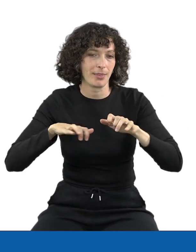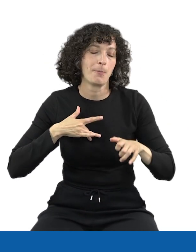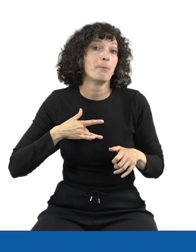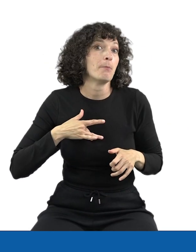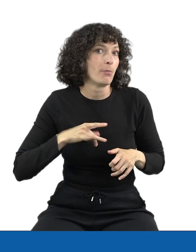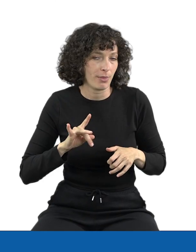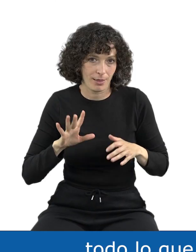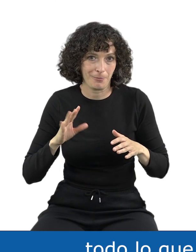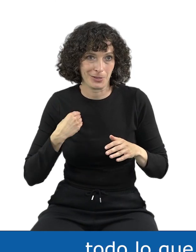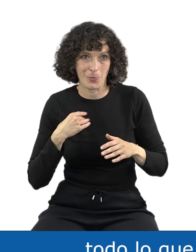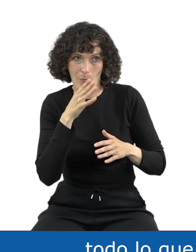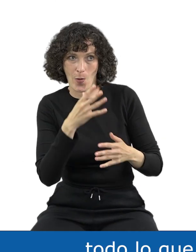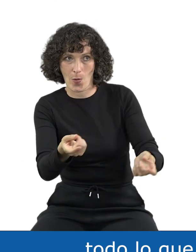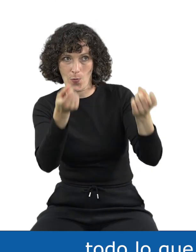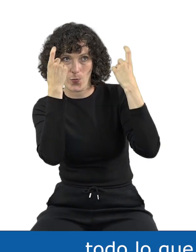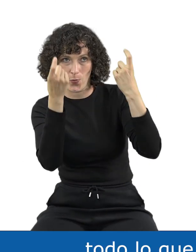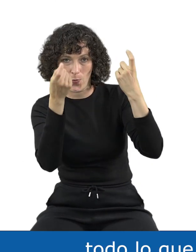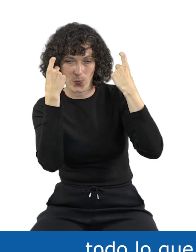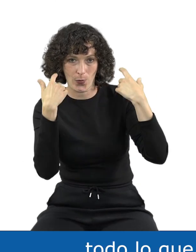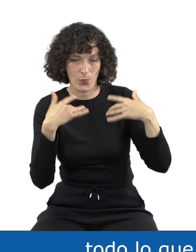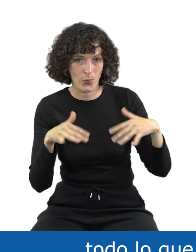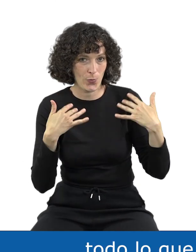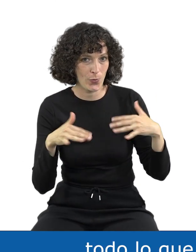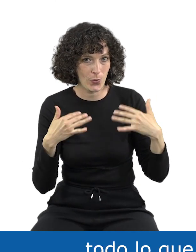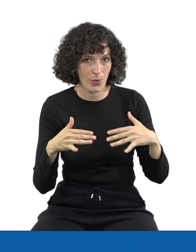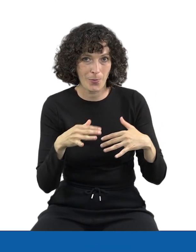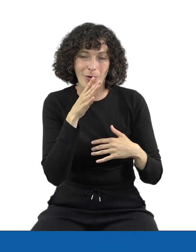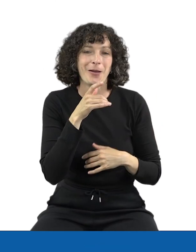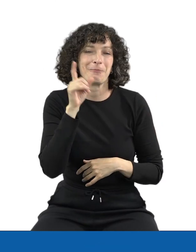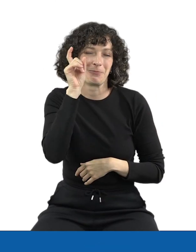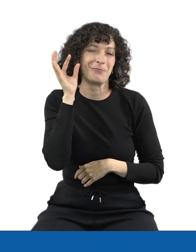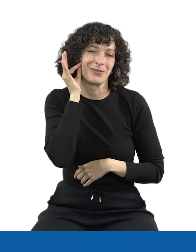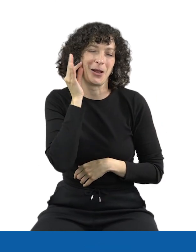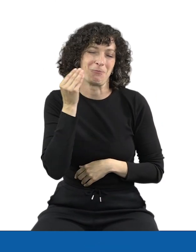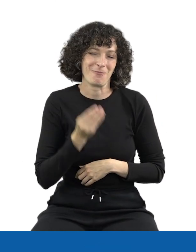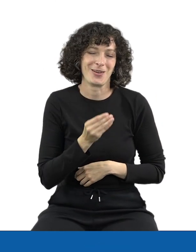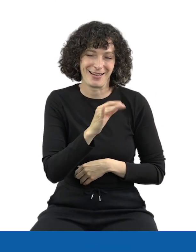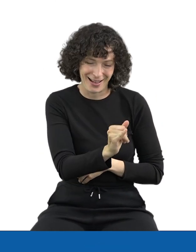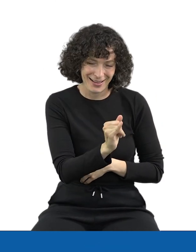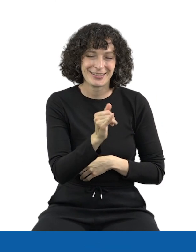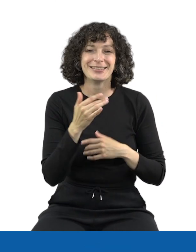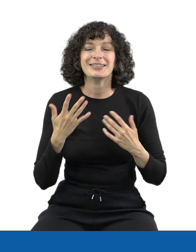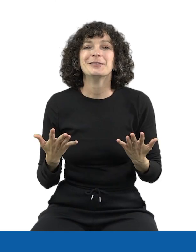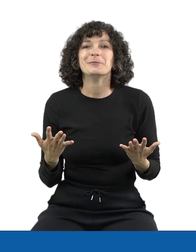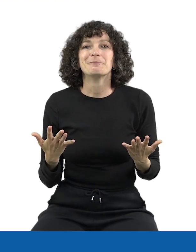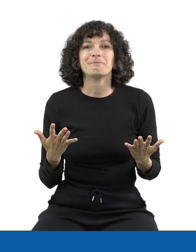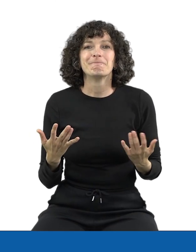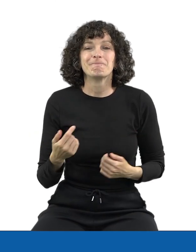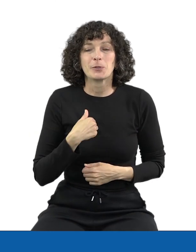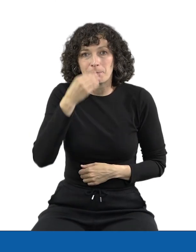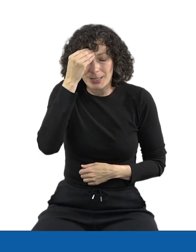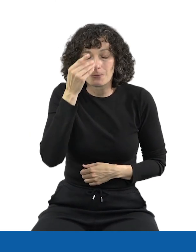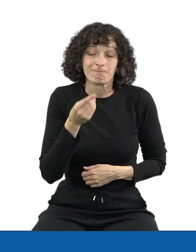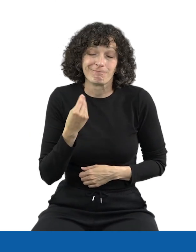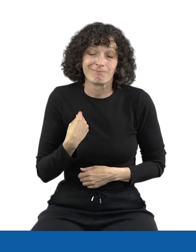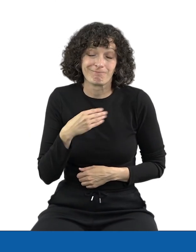aprender todo lo que nos están enseñando y muy bien enseñado, que tenemos allá una buena profesora. Y yo creo